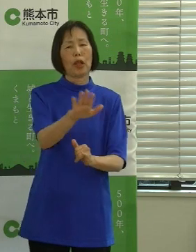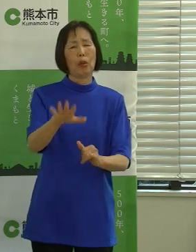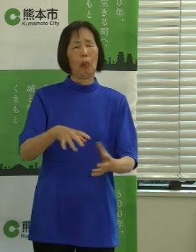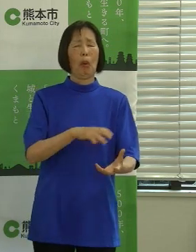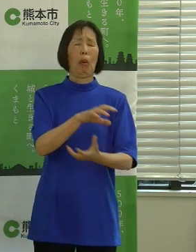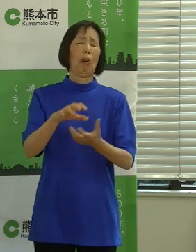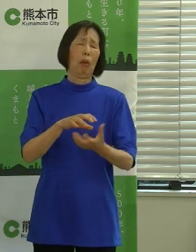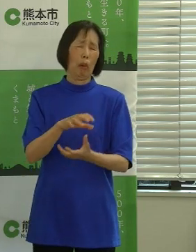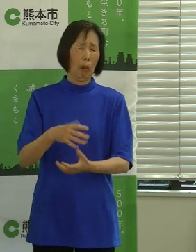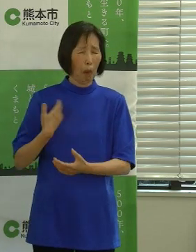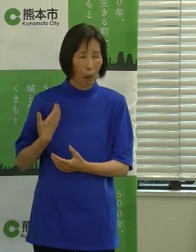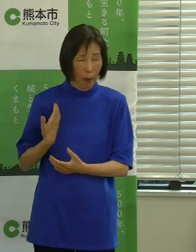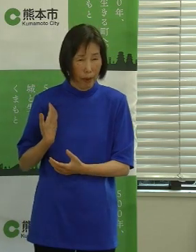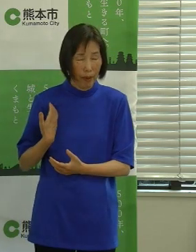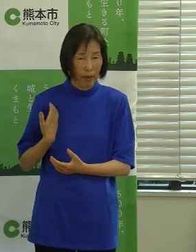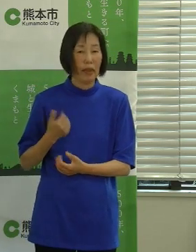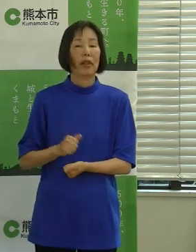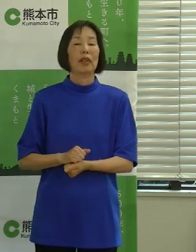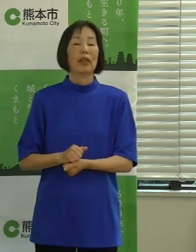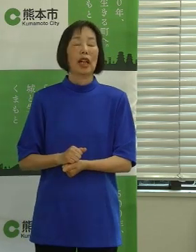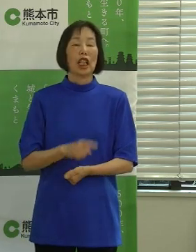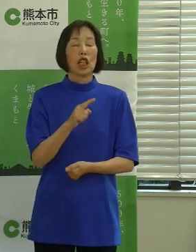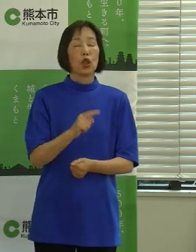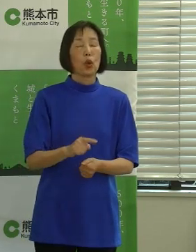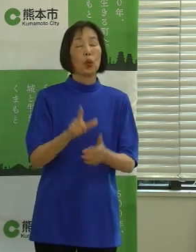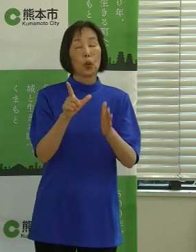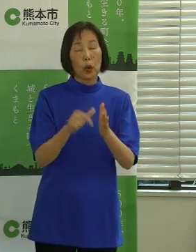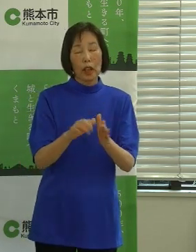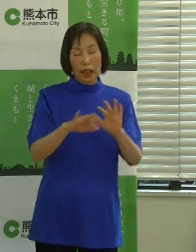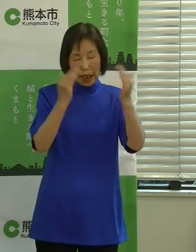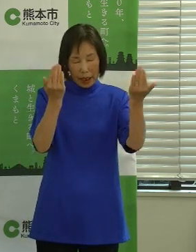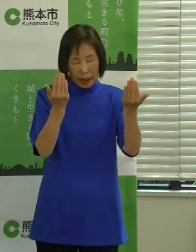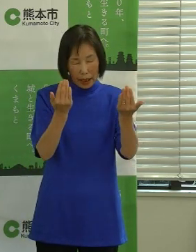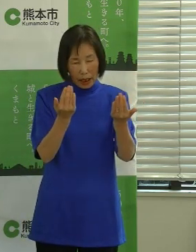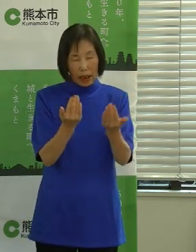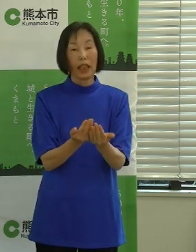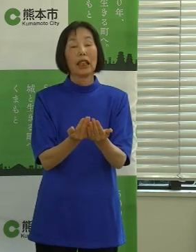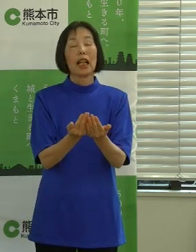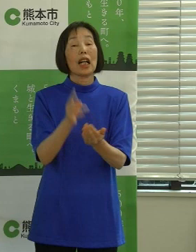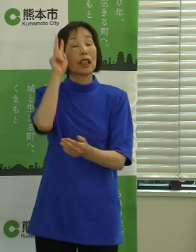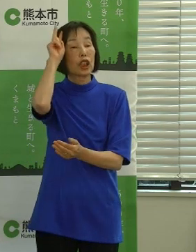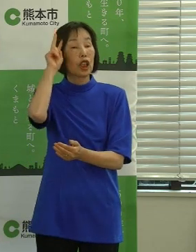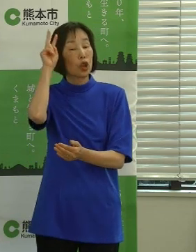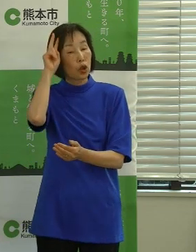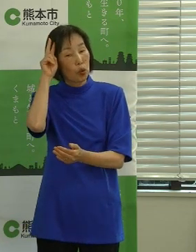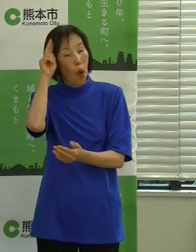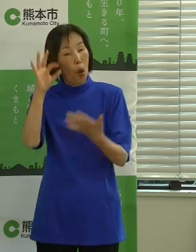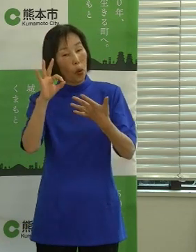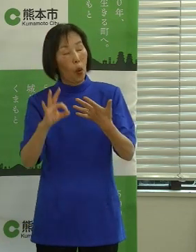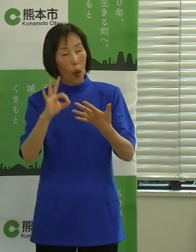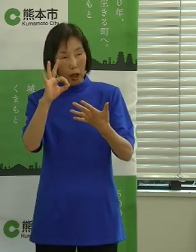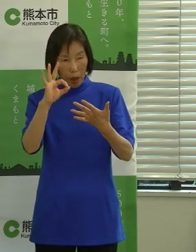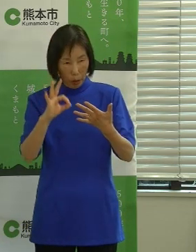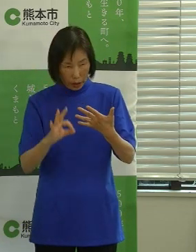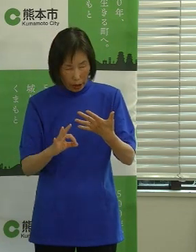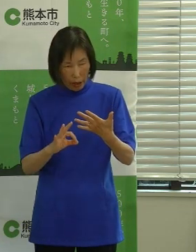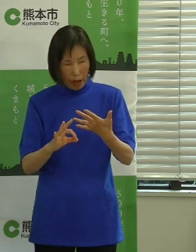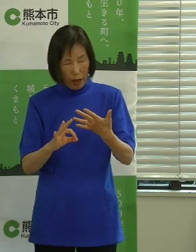ると。でその時のやっぱり全体的なリスクも評価をしながら、一定のこのや